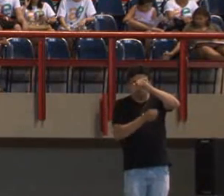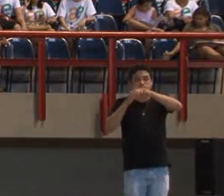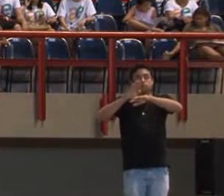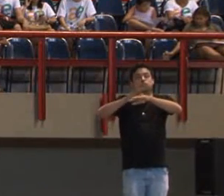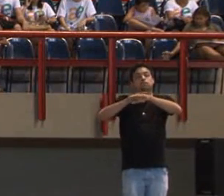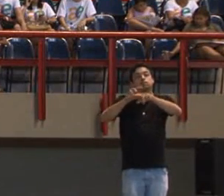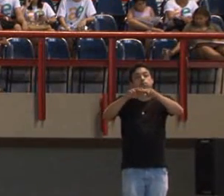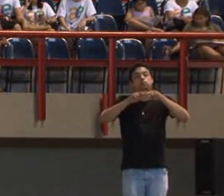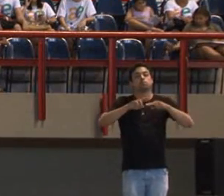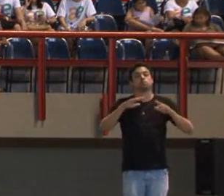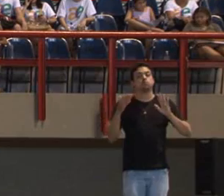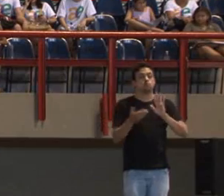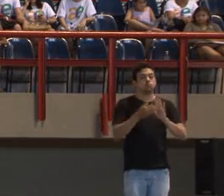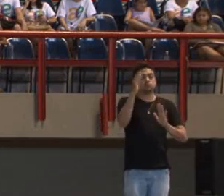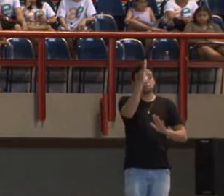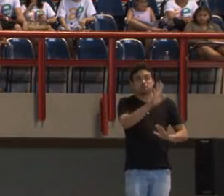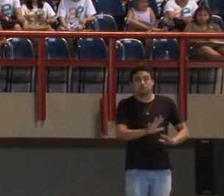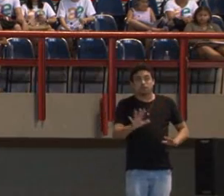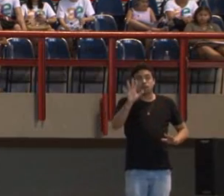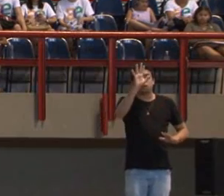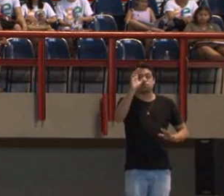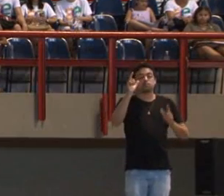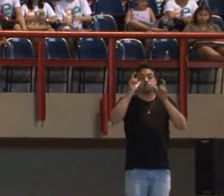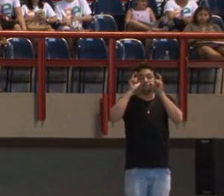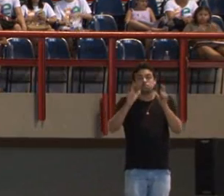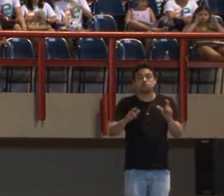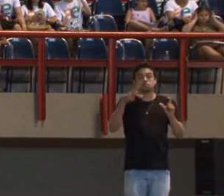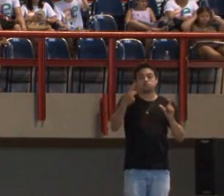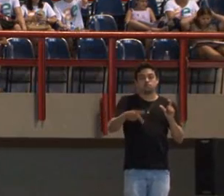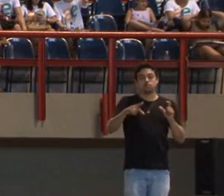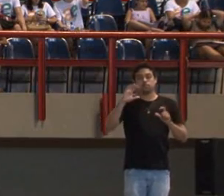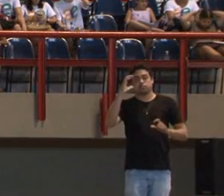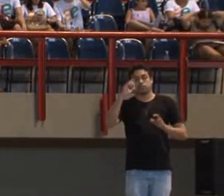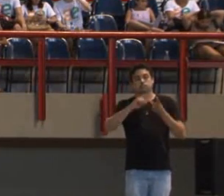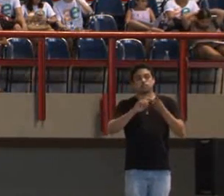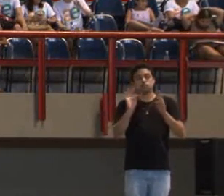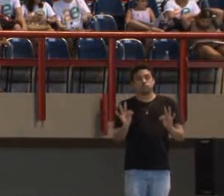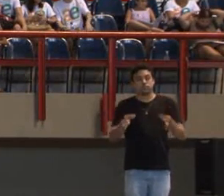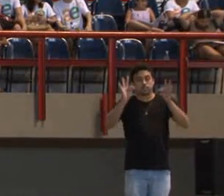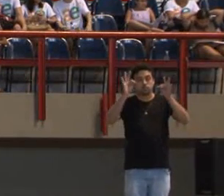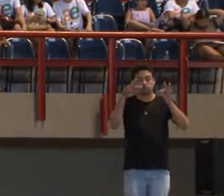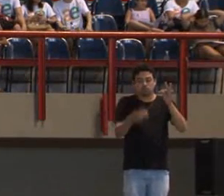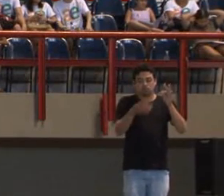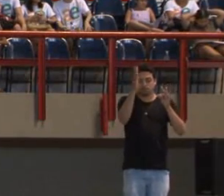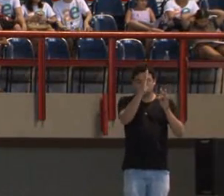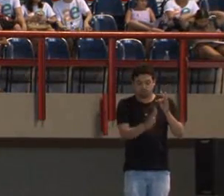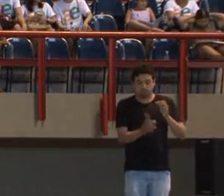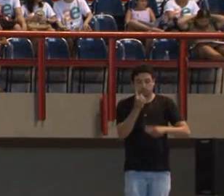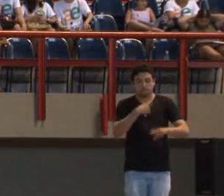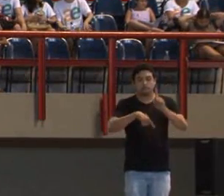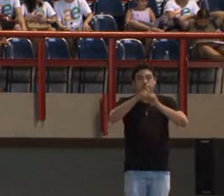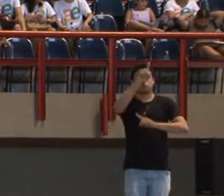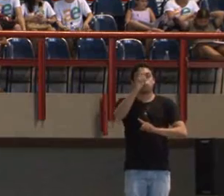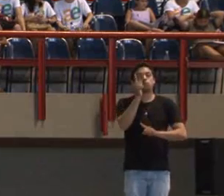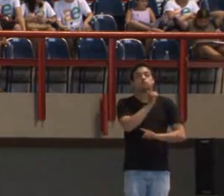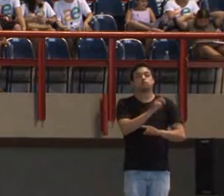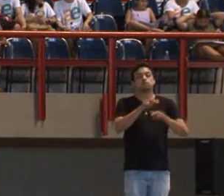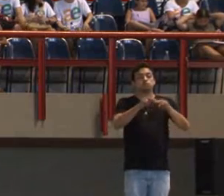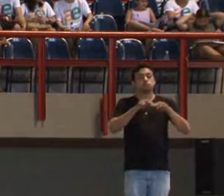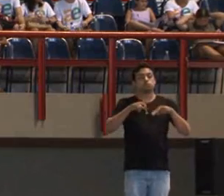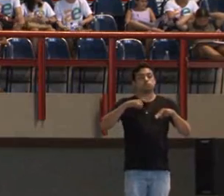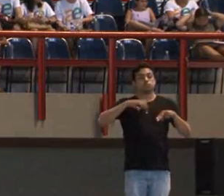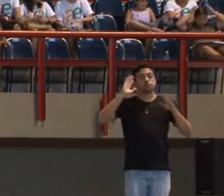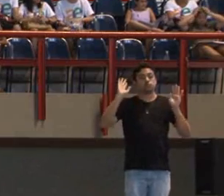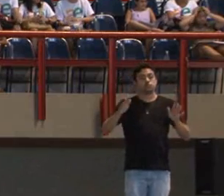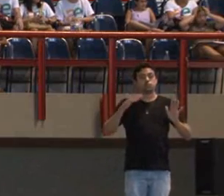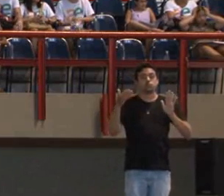da nação inteira que nós melhoremos a nossa ciência e a nossa tecnologia. E tudo isso passa